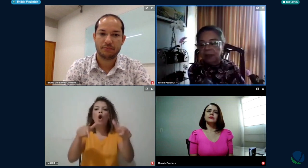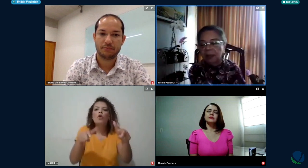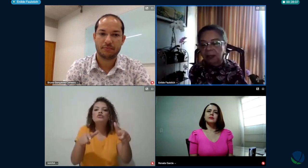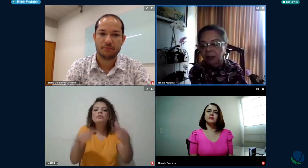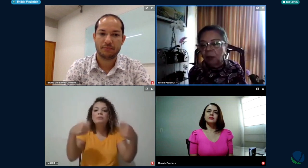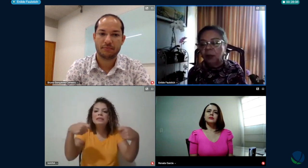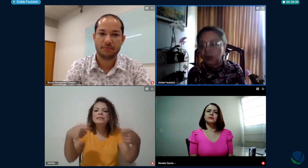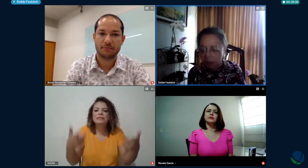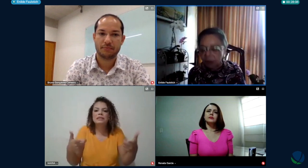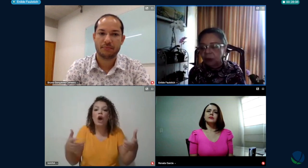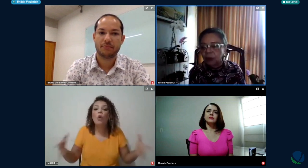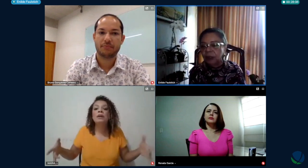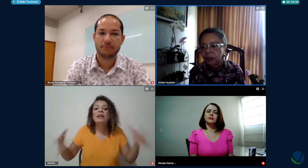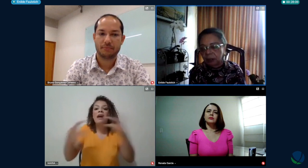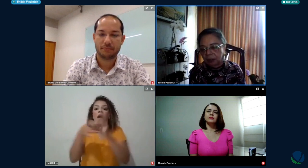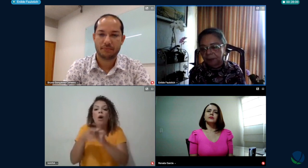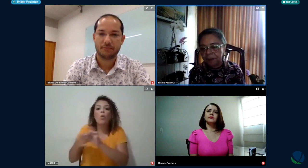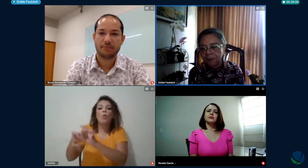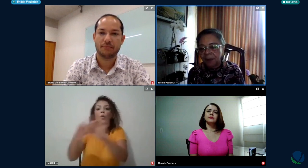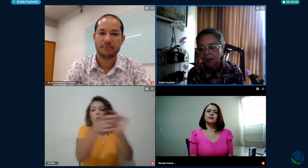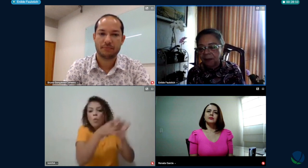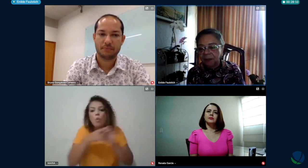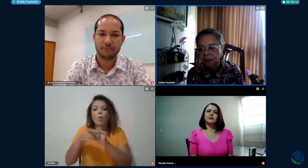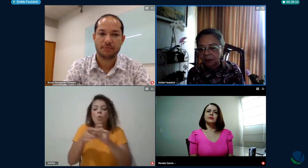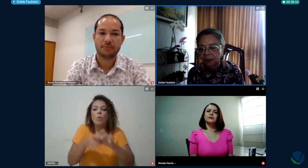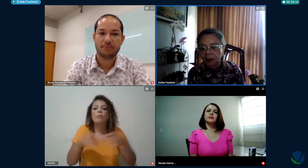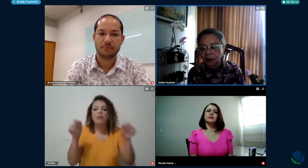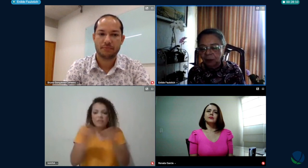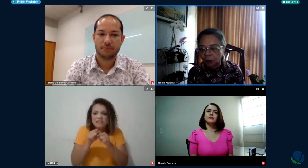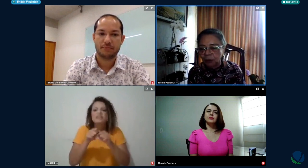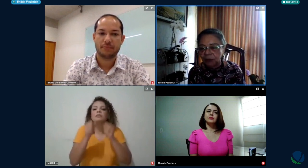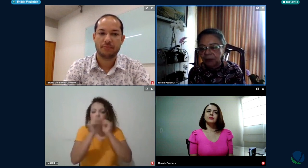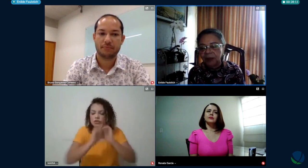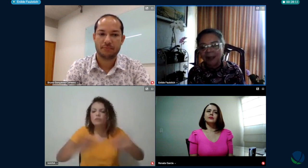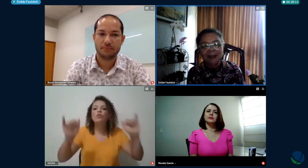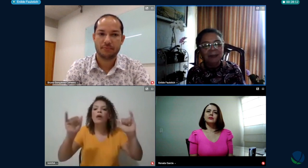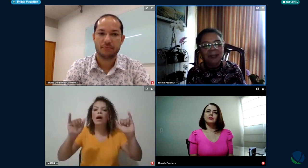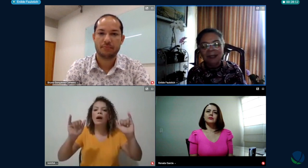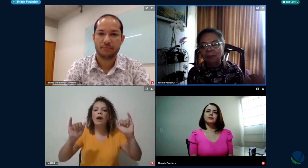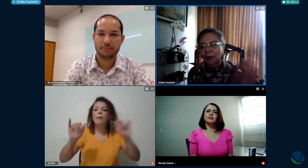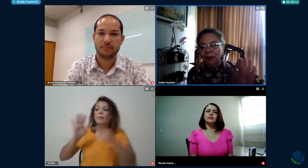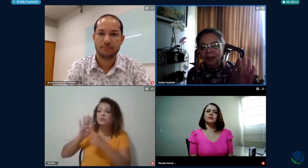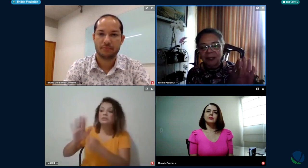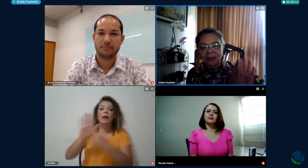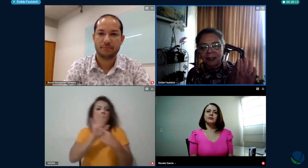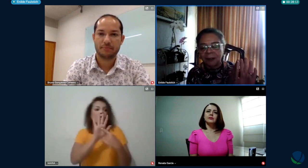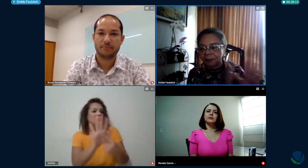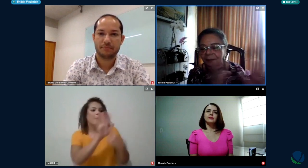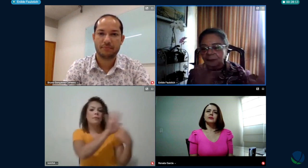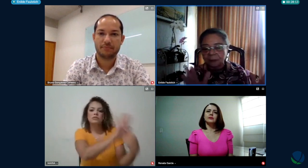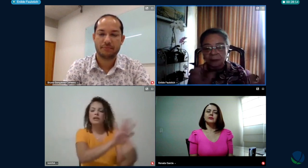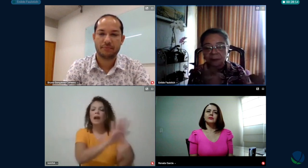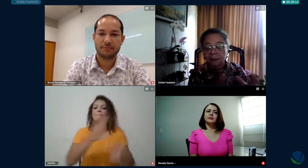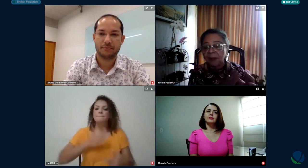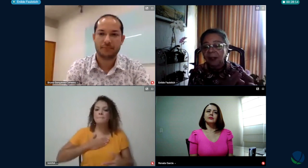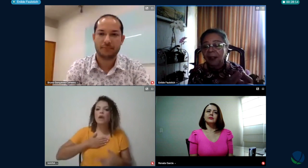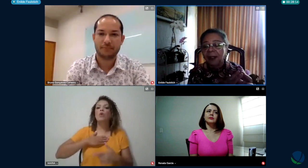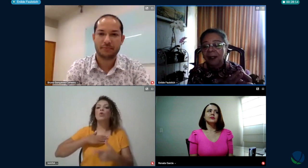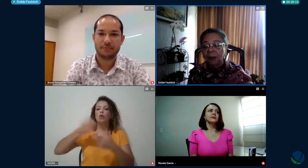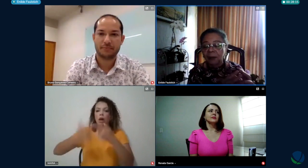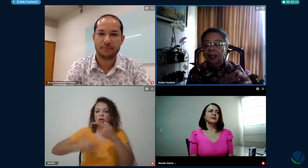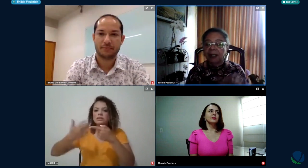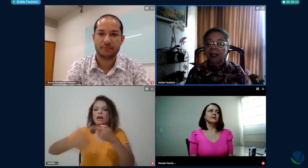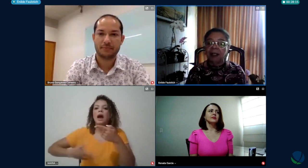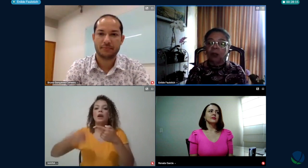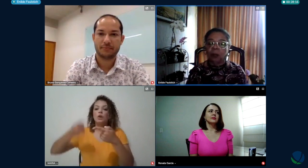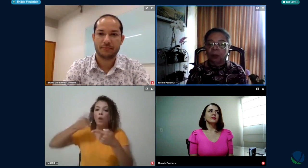outra fez da terminologia jurídica, entendeu? Todos eles. Mas depois, assim,